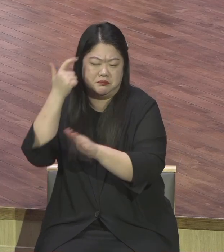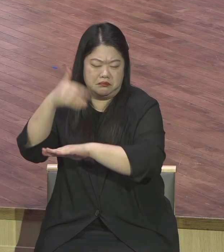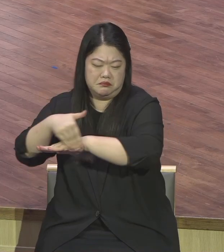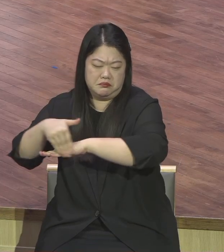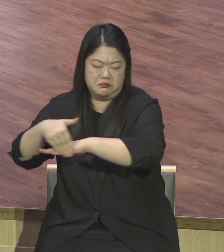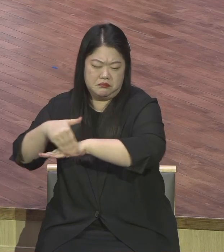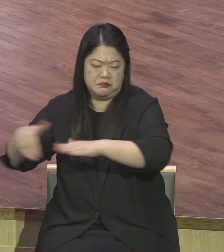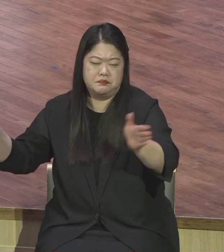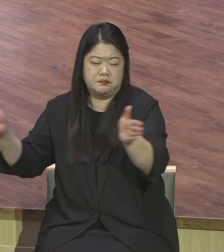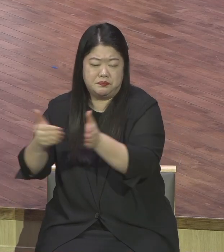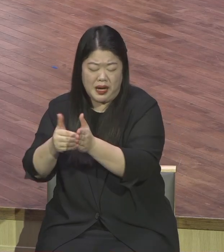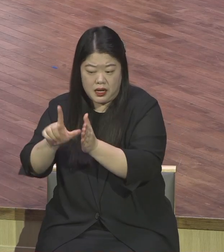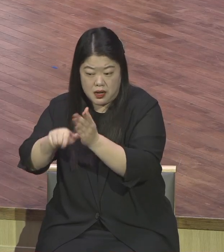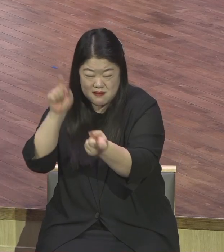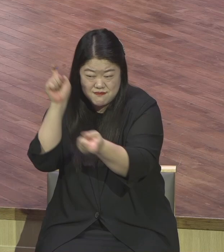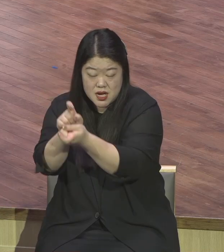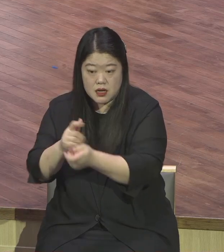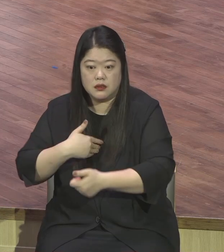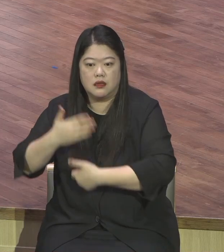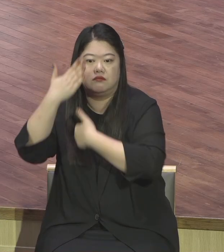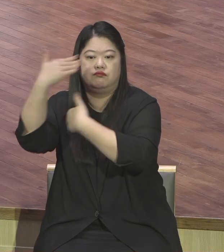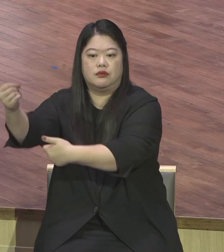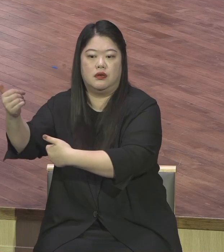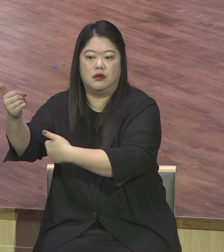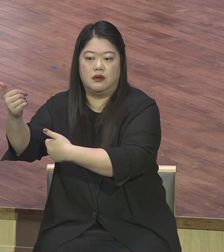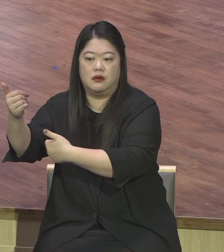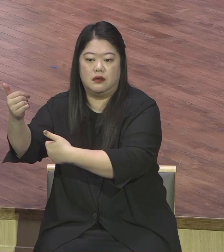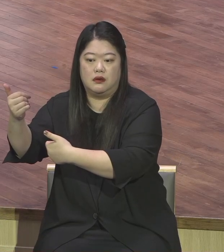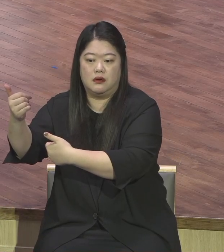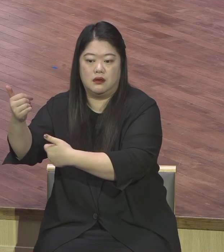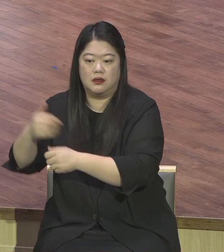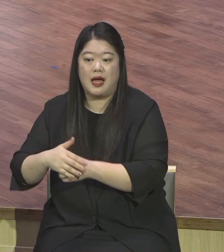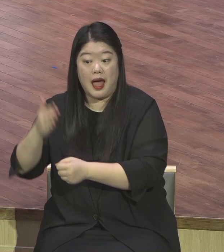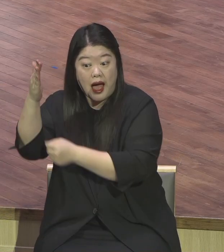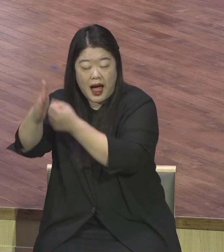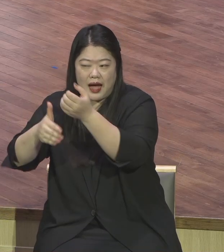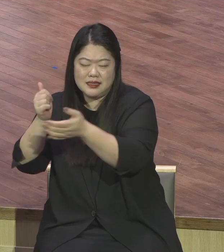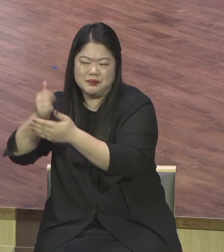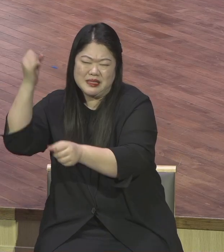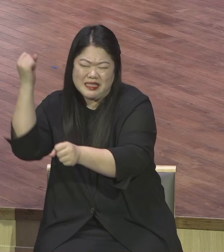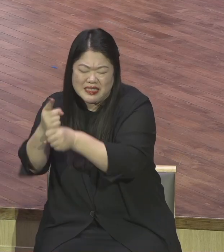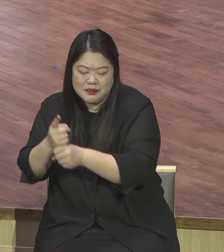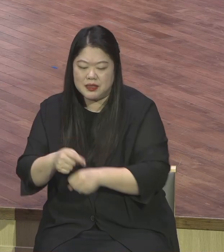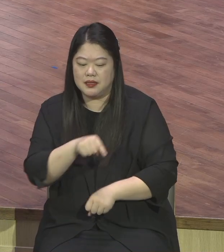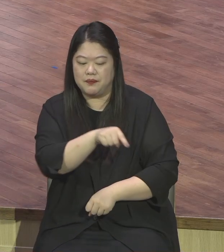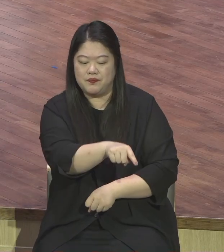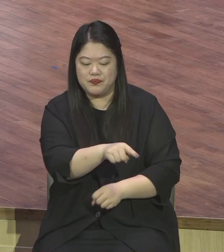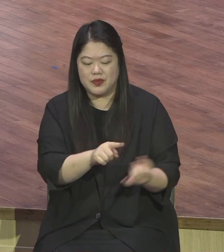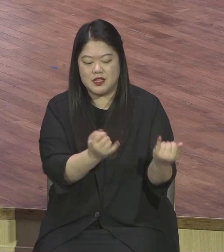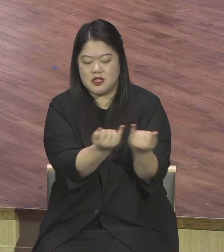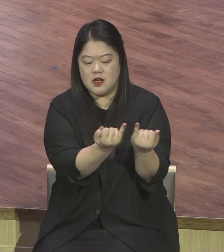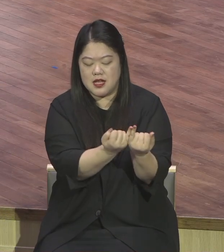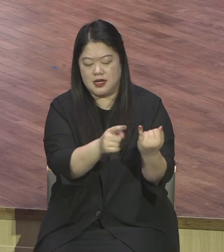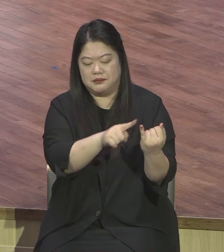하나님께서 내가 태어날 것을 다 예정하시고 선택해 놓았다.